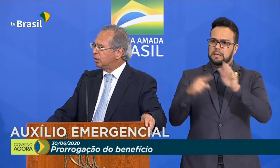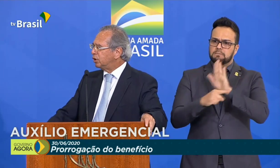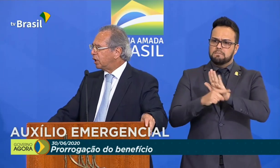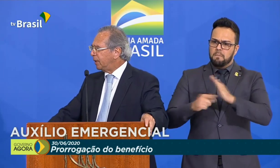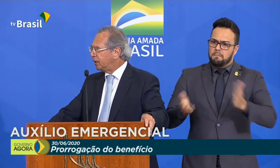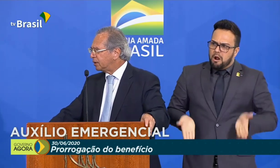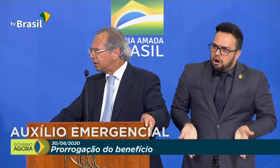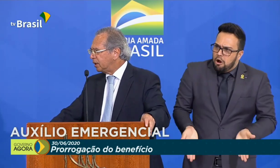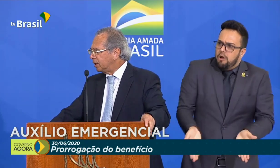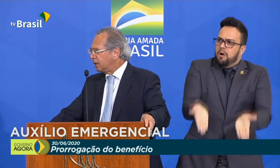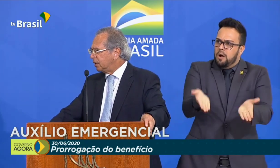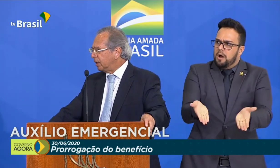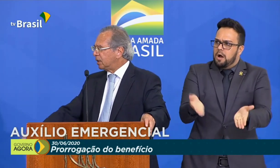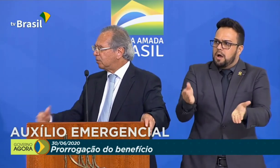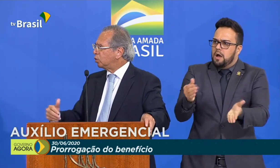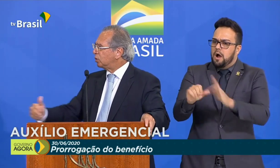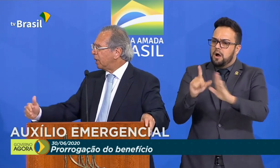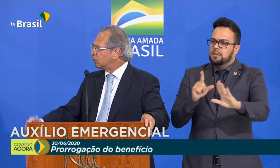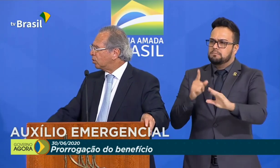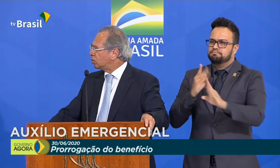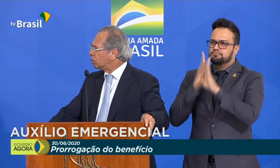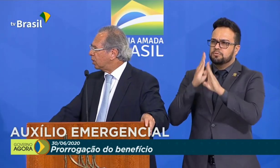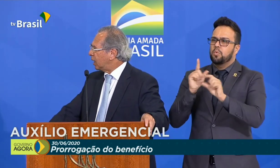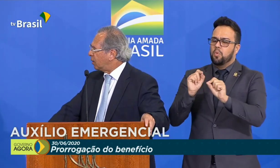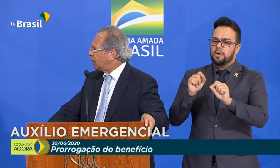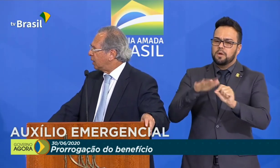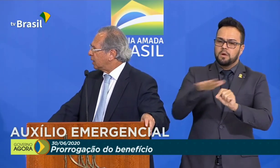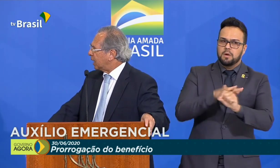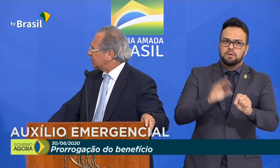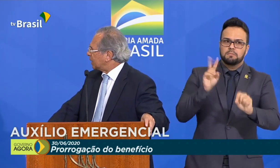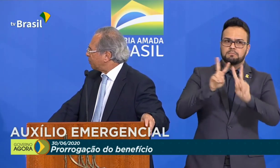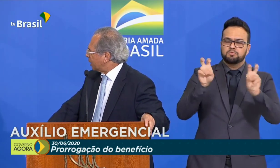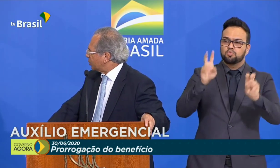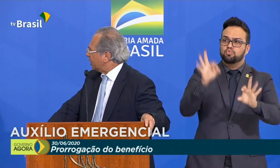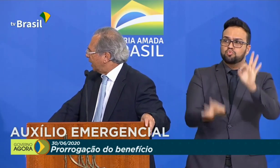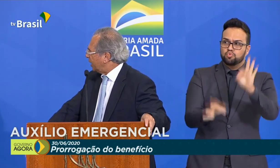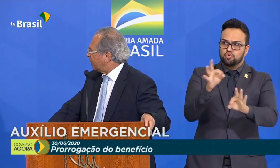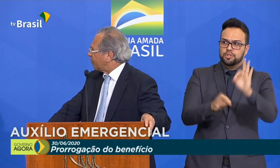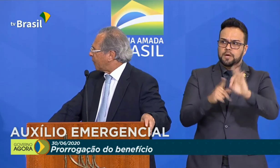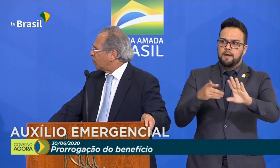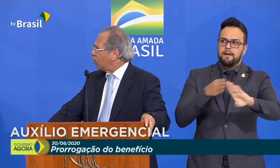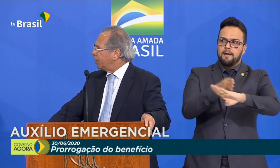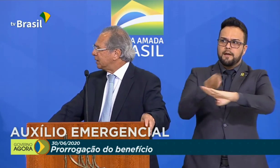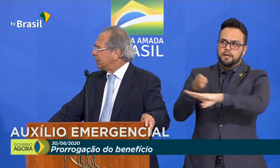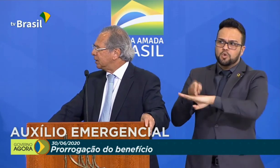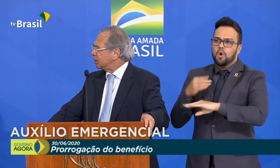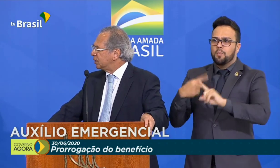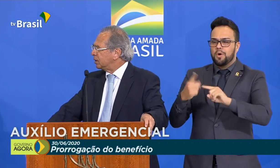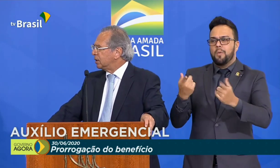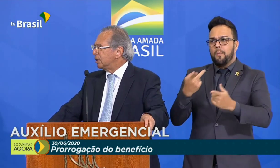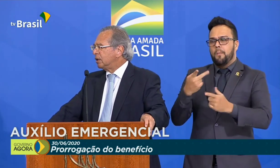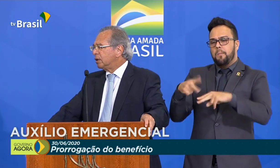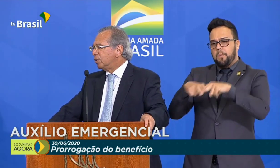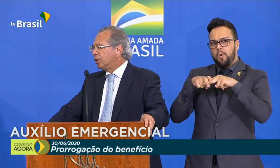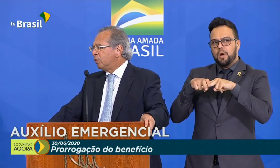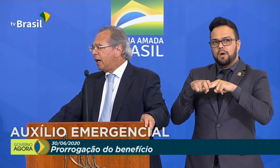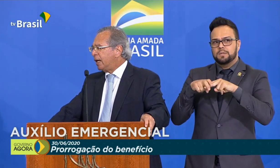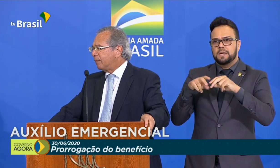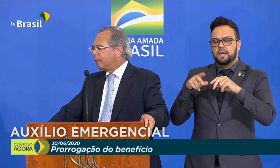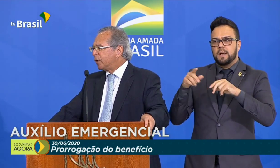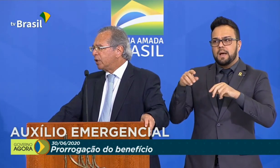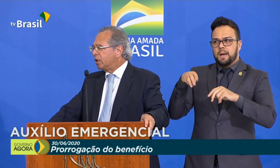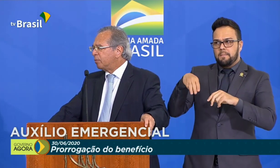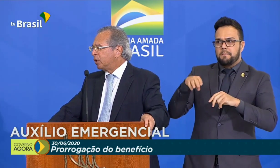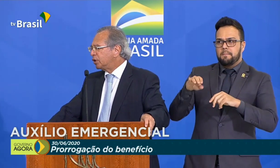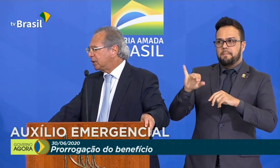cobertos juridicamente e entramos no espaço constitucional, graças à PEC de guerra, com o presidente Rodrigo